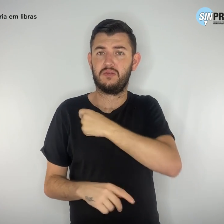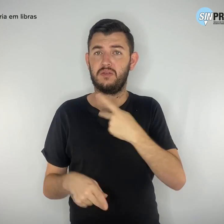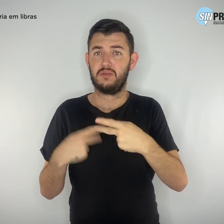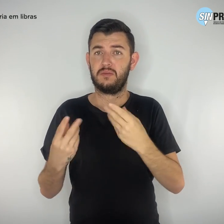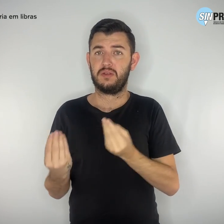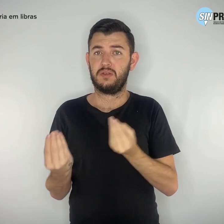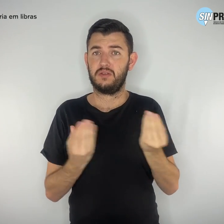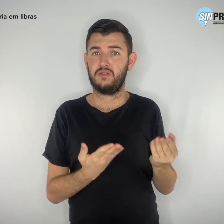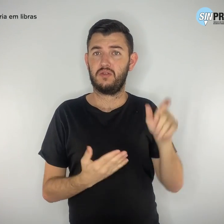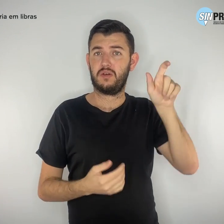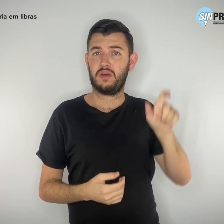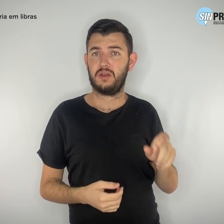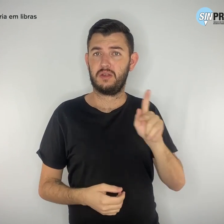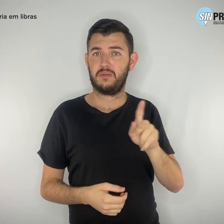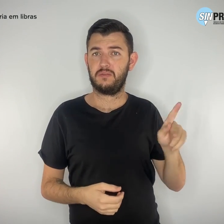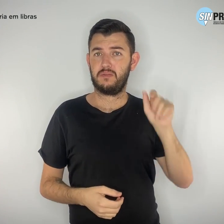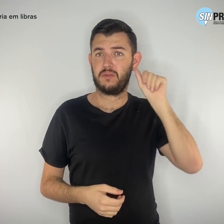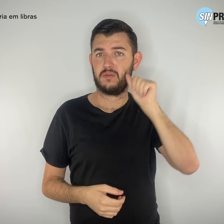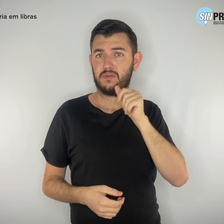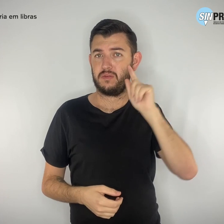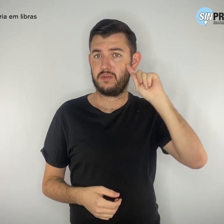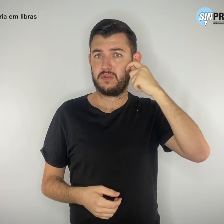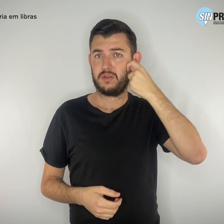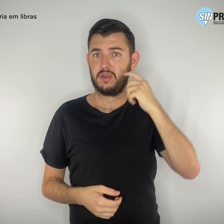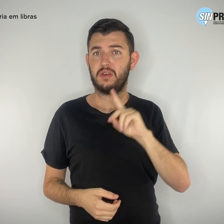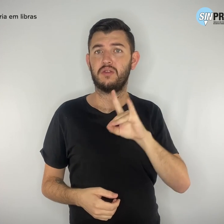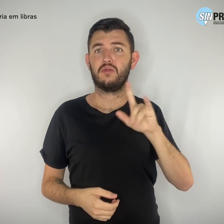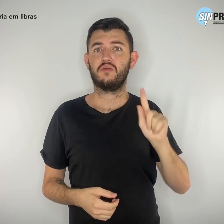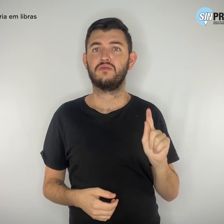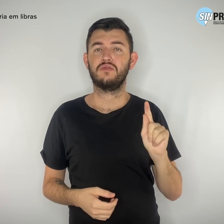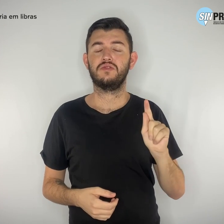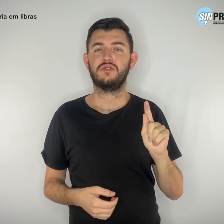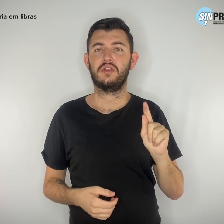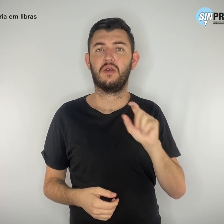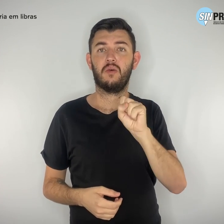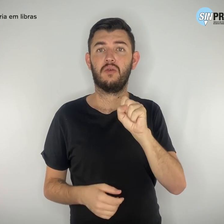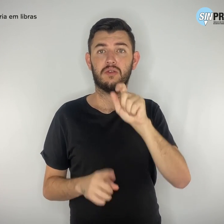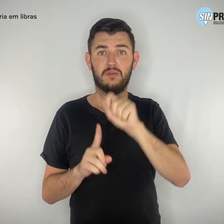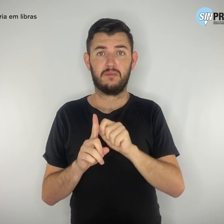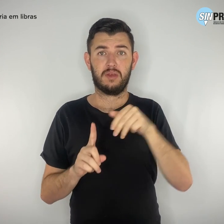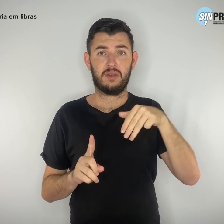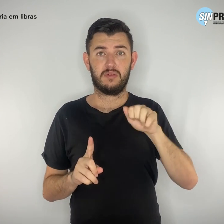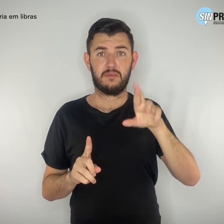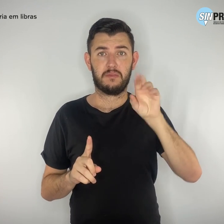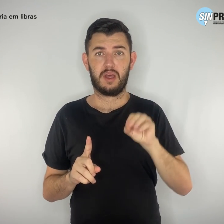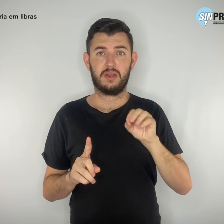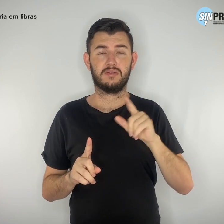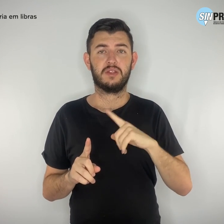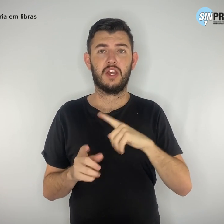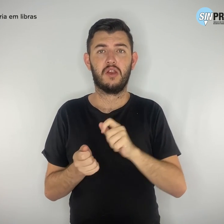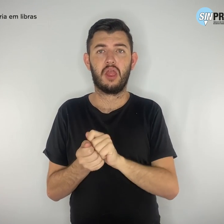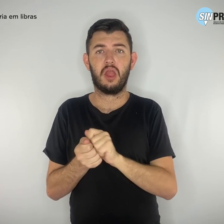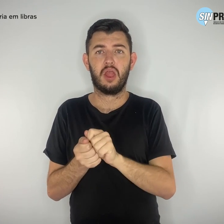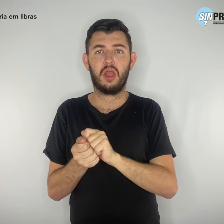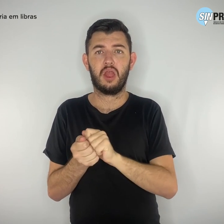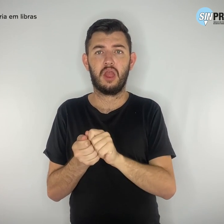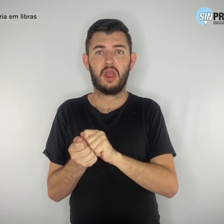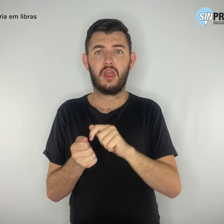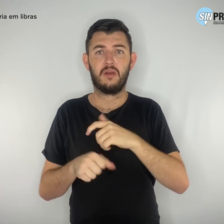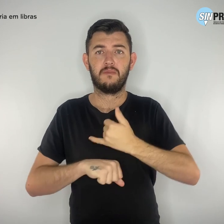negra no dia 8 de março com uma esponja de aço. A ação, filmada e divulgada nas